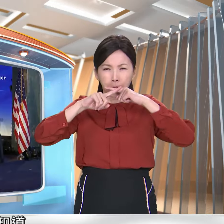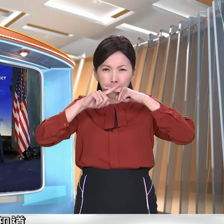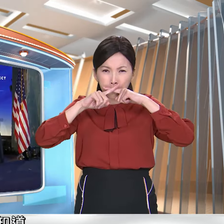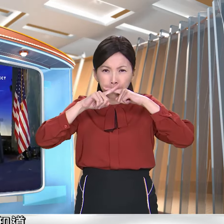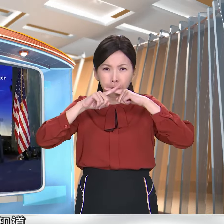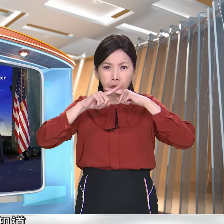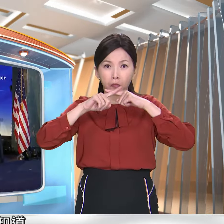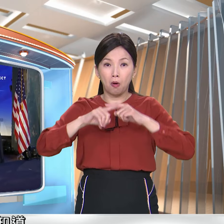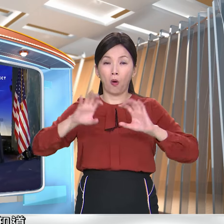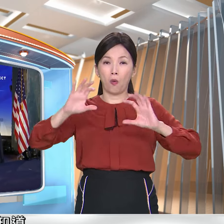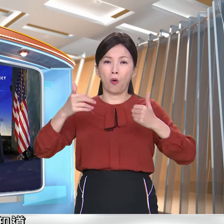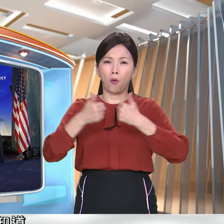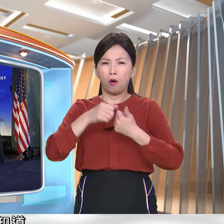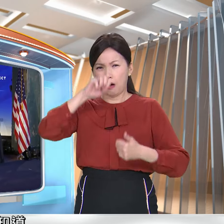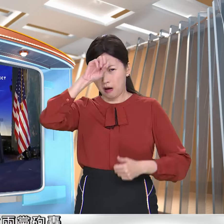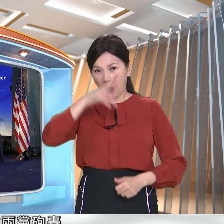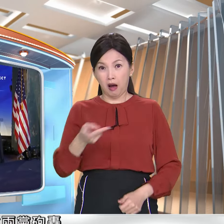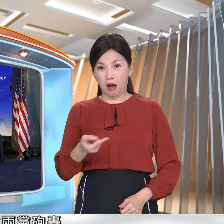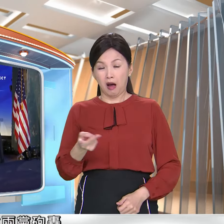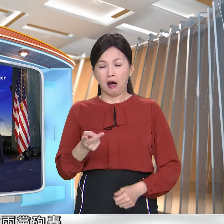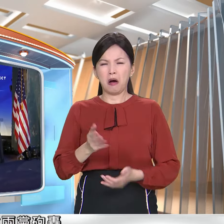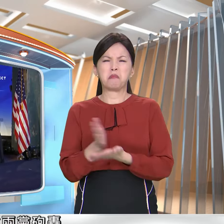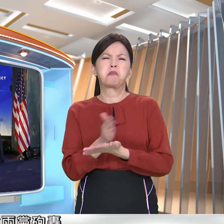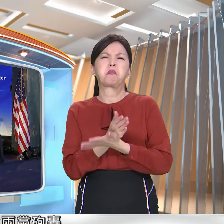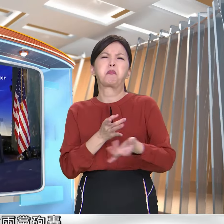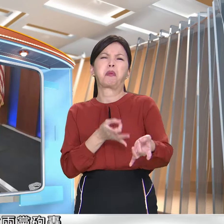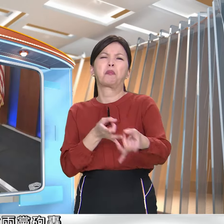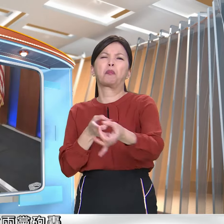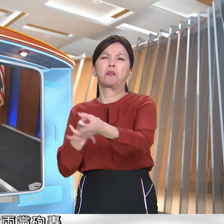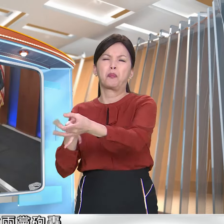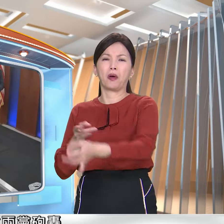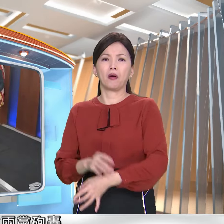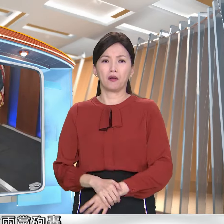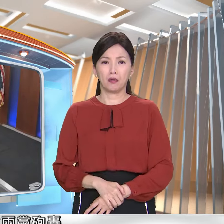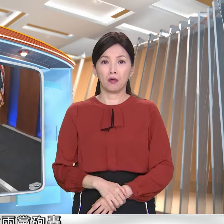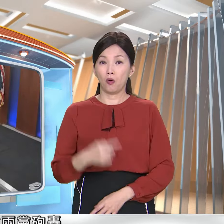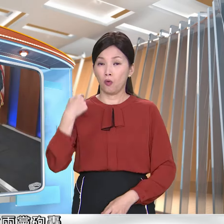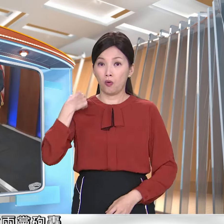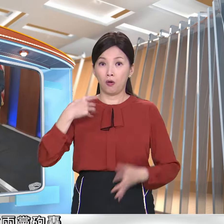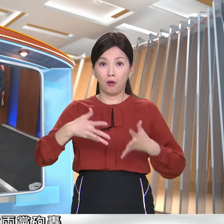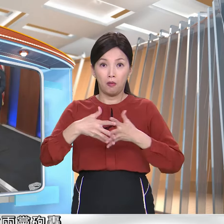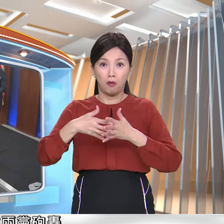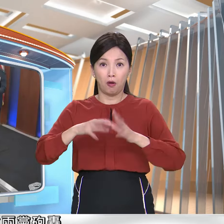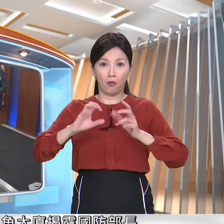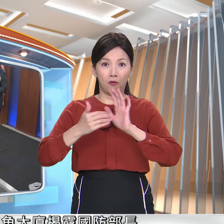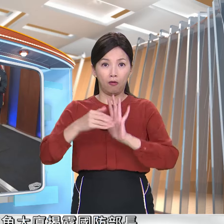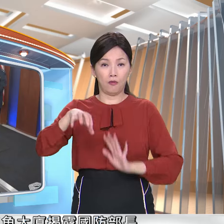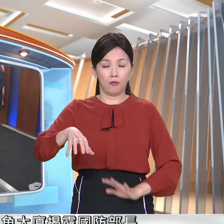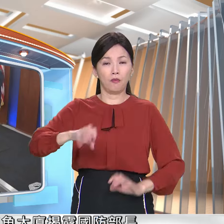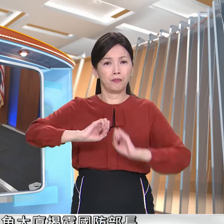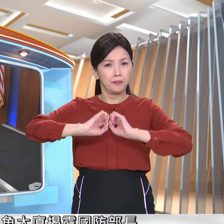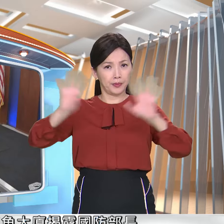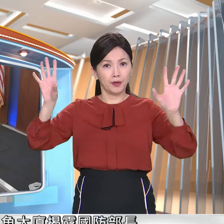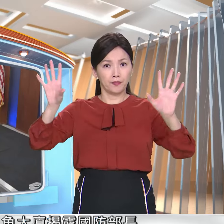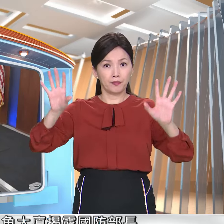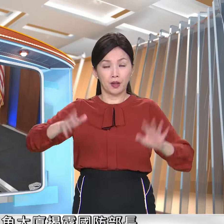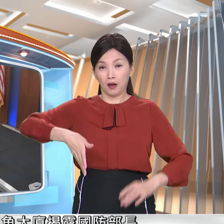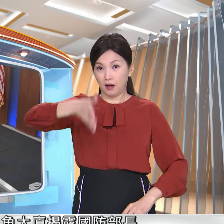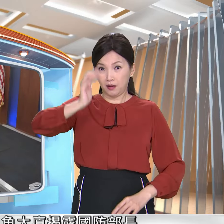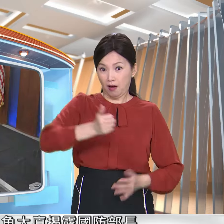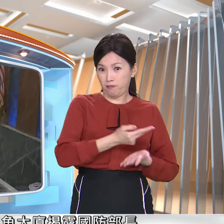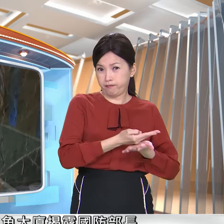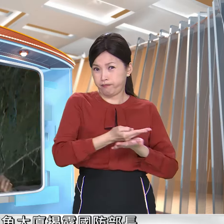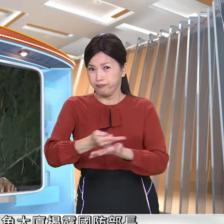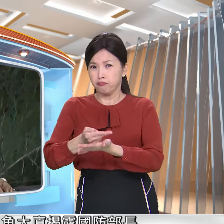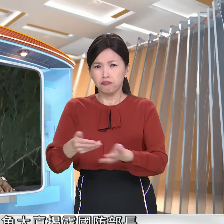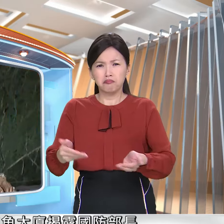道。事件引起了国会两党炮轰，而昨天美国五角大厦